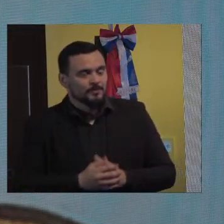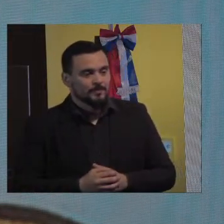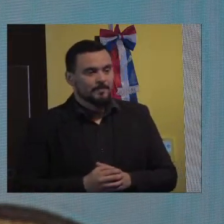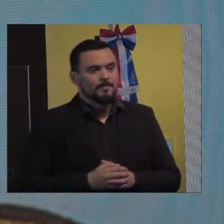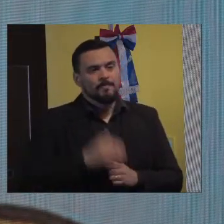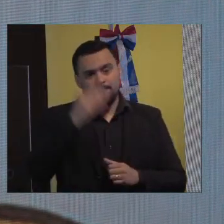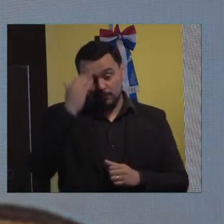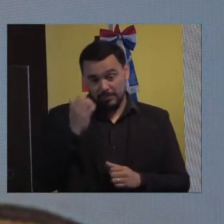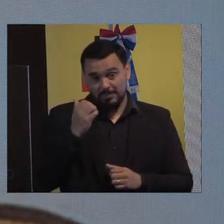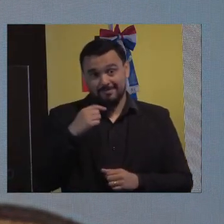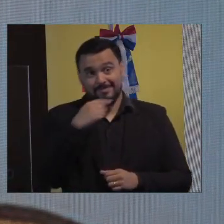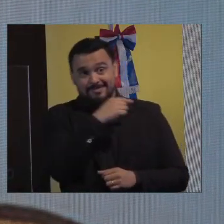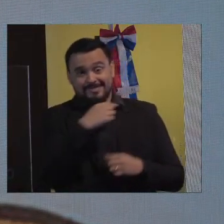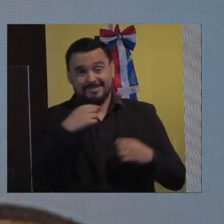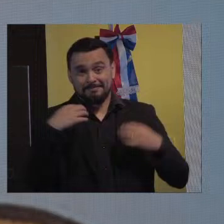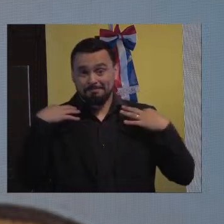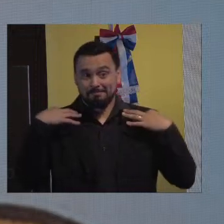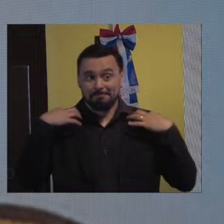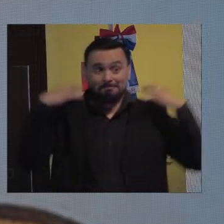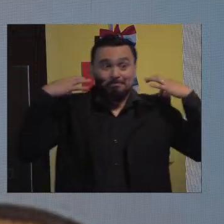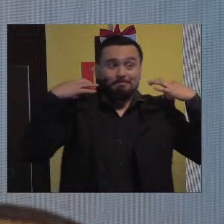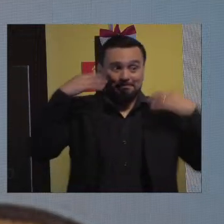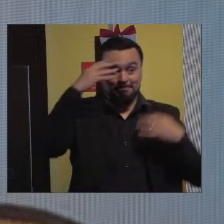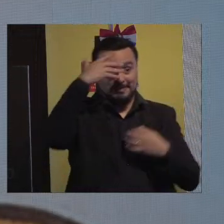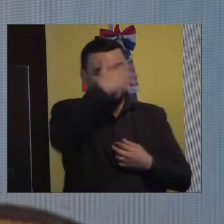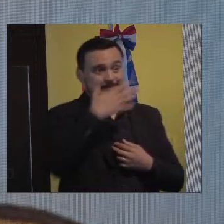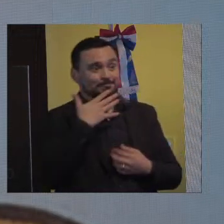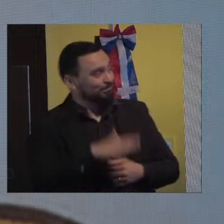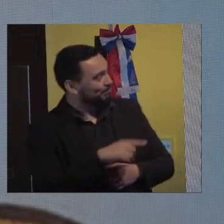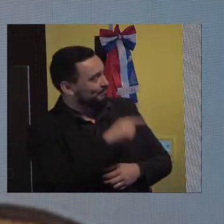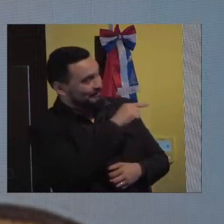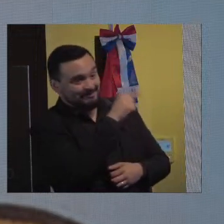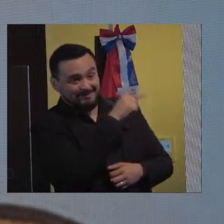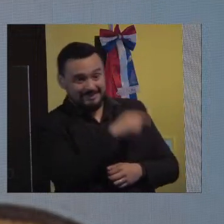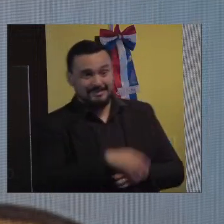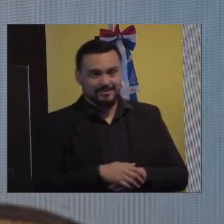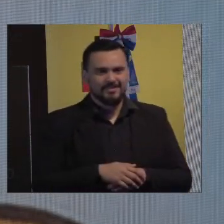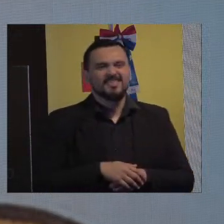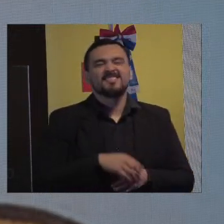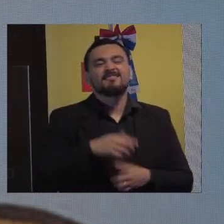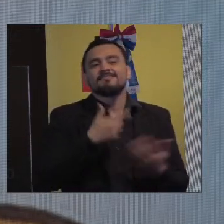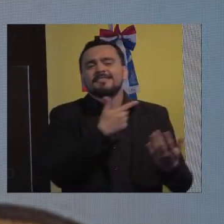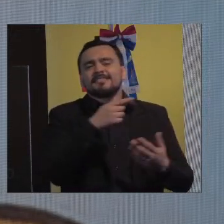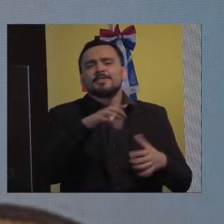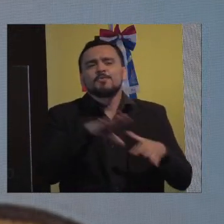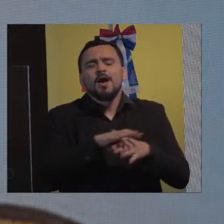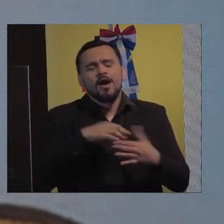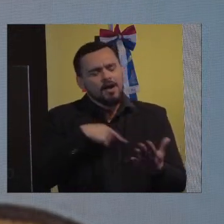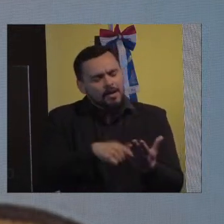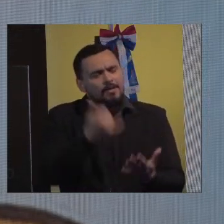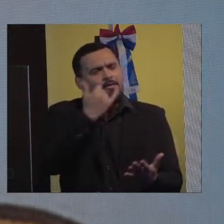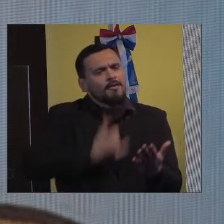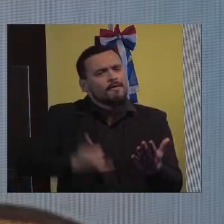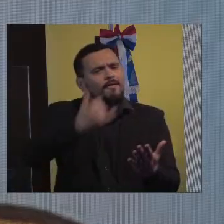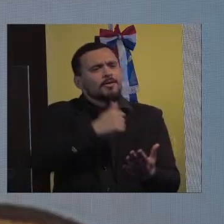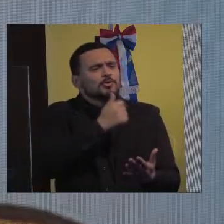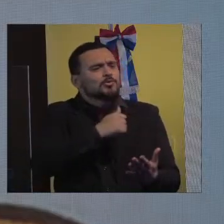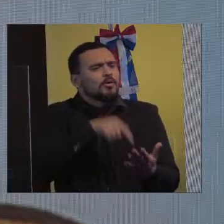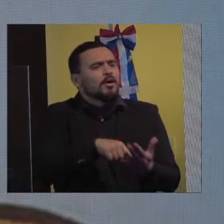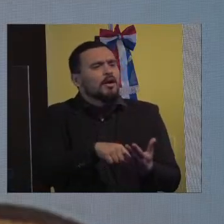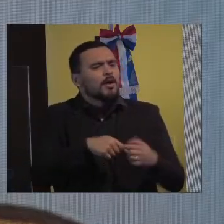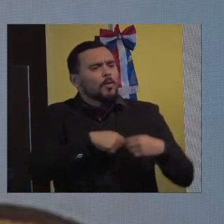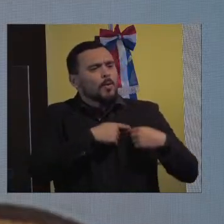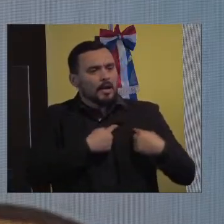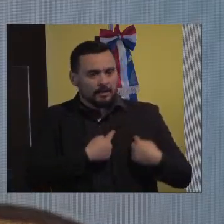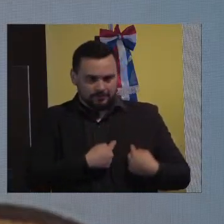porque El Principito nos lleva al corazón, nos lleva, como bien mencionó Javier en su introducción, a lo